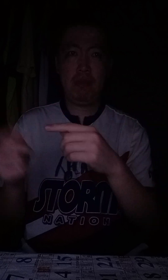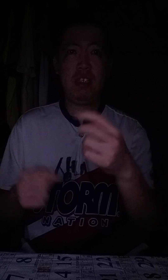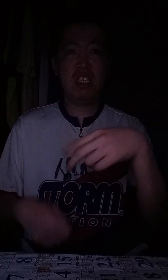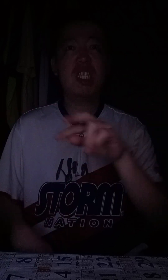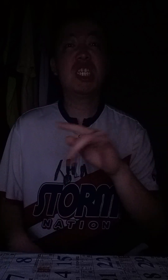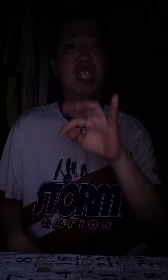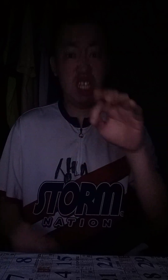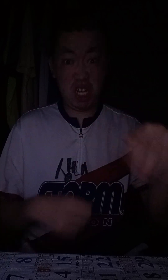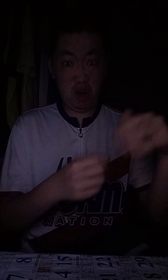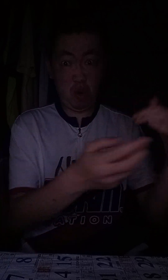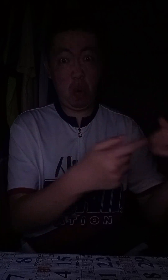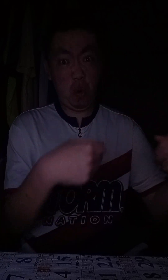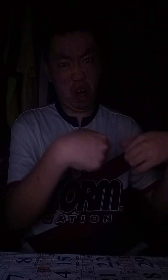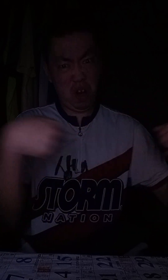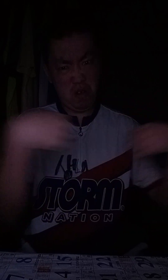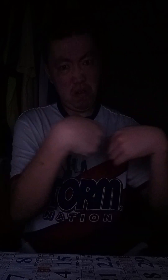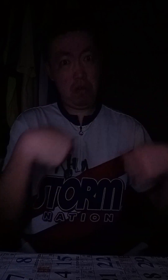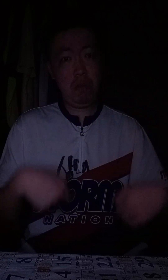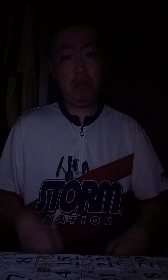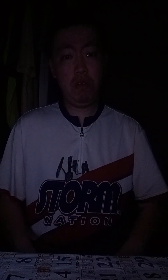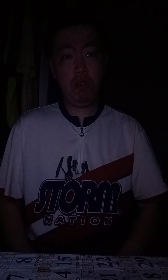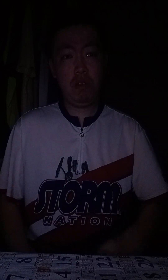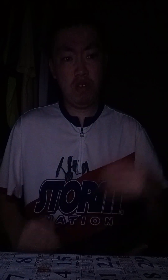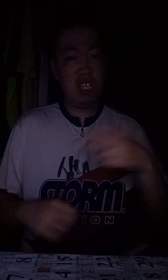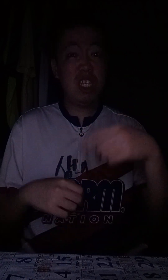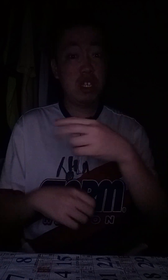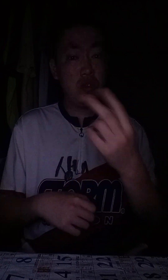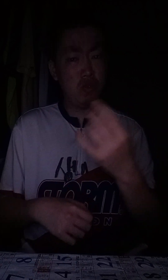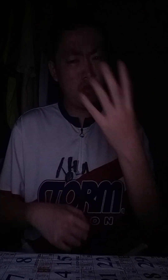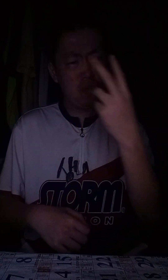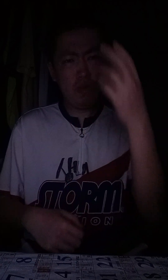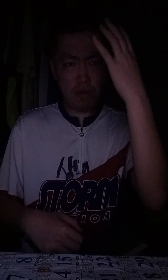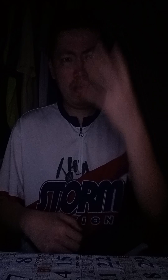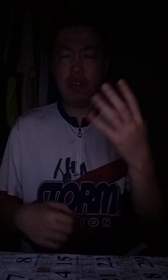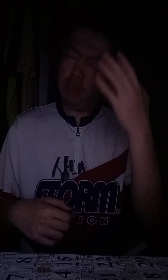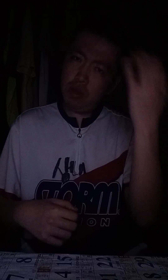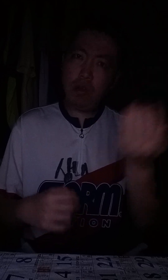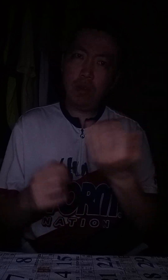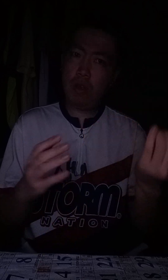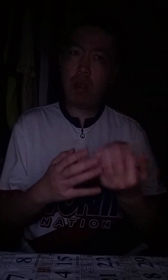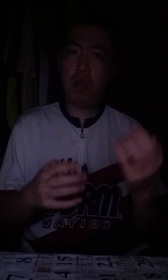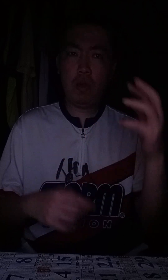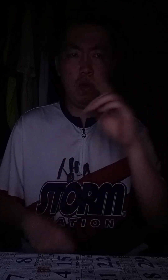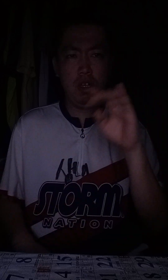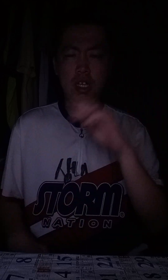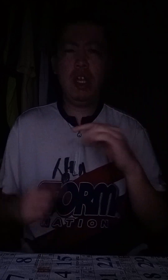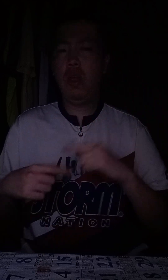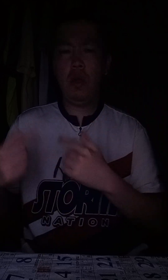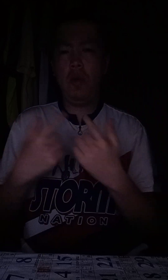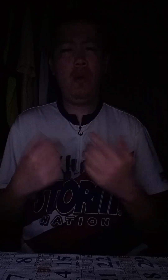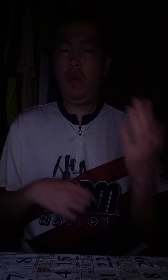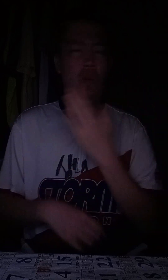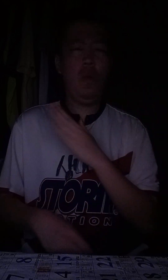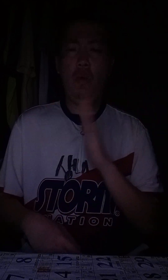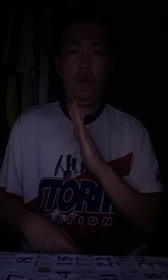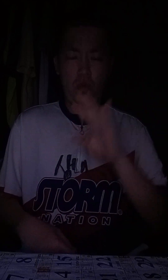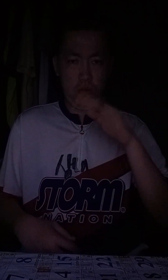달리던 트레일러와 부딪혔습니다. 이 사고로 운전자 등 4명이 다쳤는데 모두 생명에는 지장이 없는 것으로